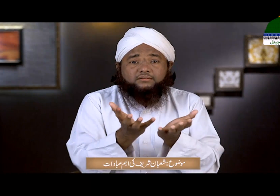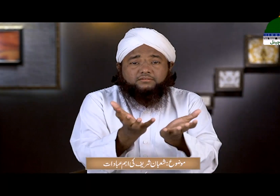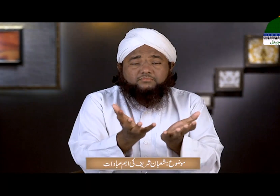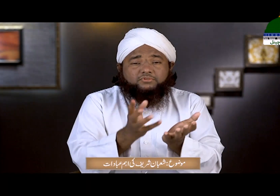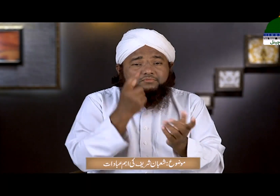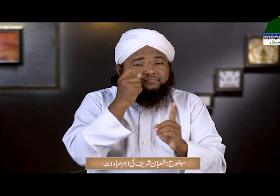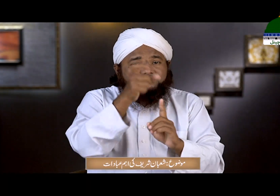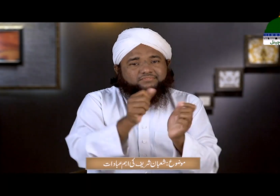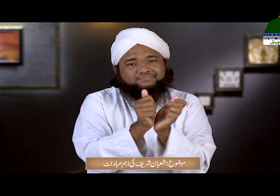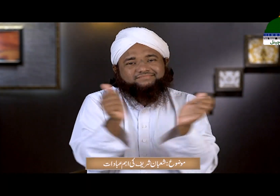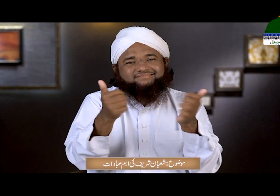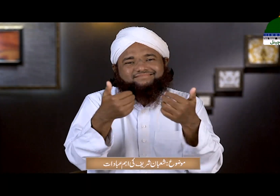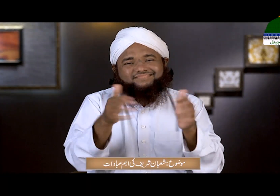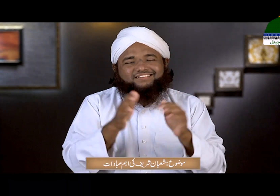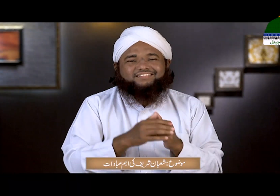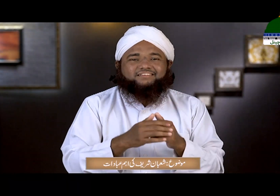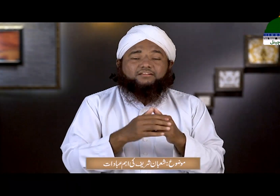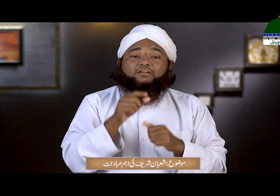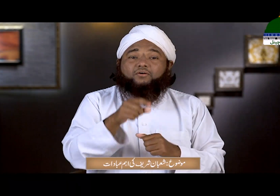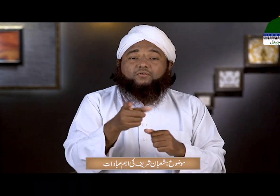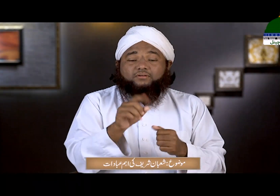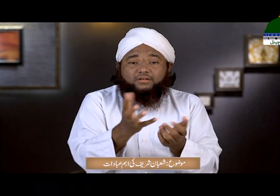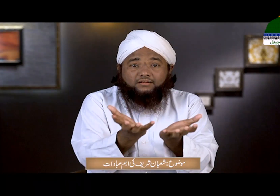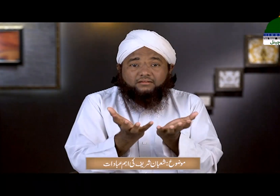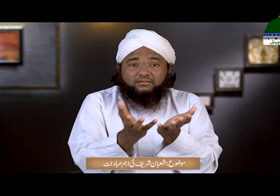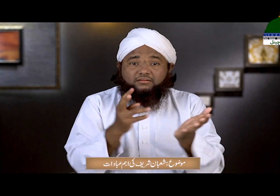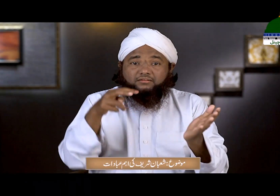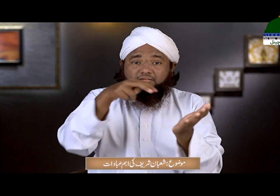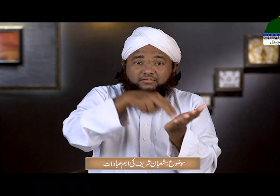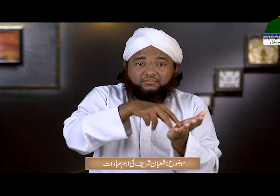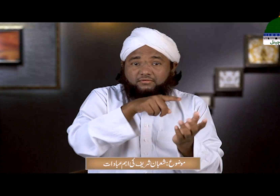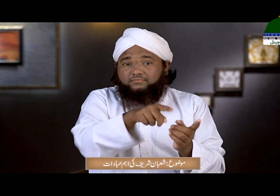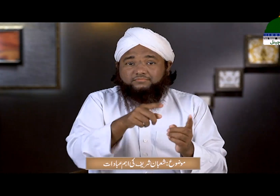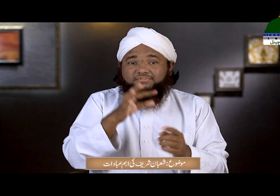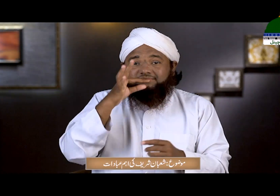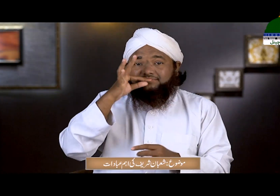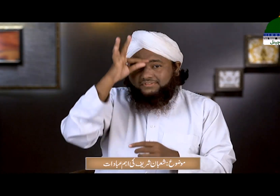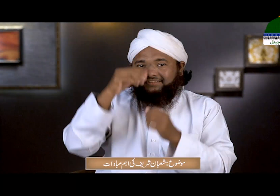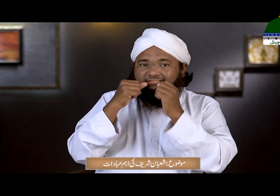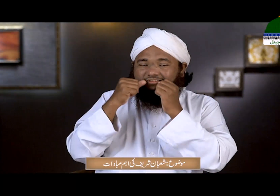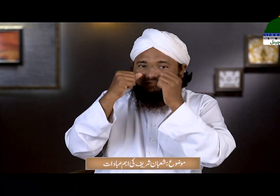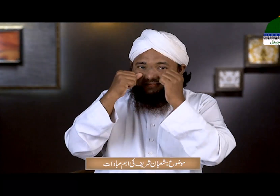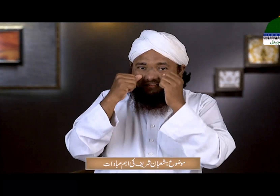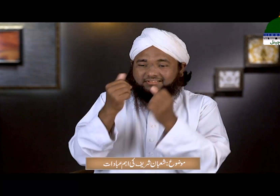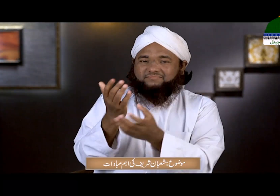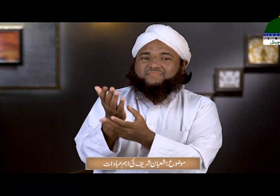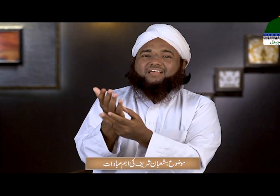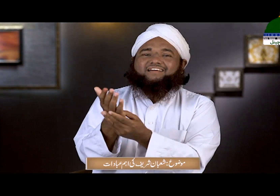جلد نجات پالے گا۔ کثرت درود کی برکت سے روز قیامت مصطفیٰ جان رحمت صلی اللہ علیہ وآلہ وسلم